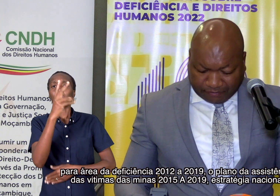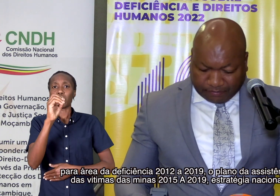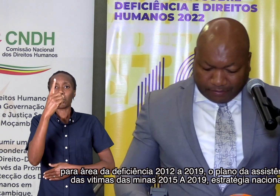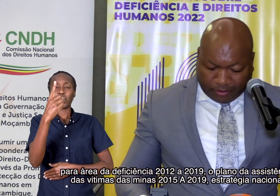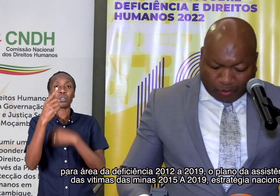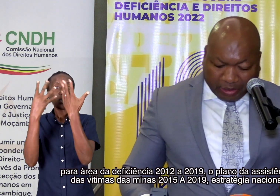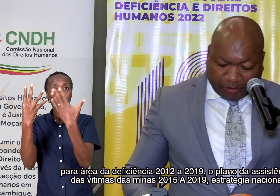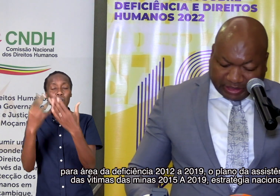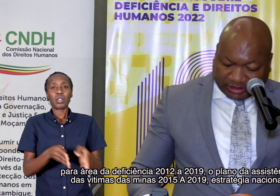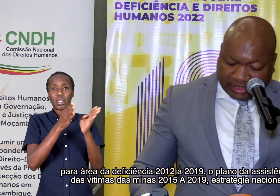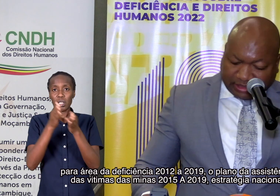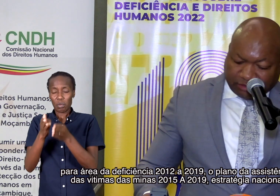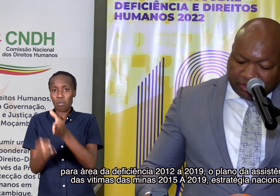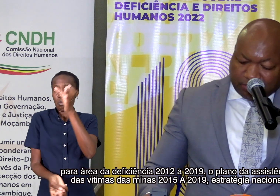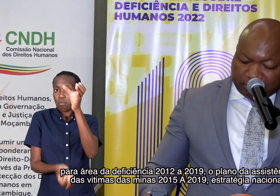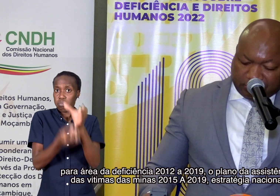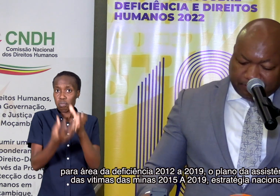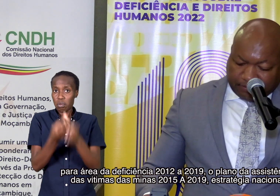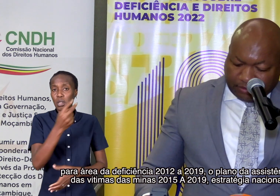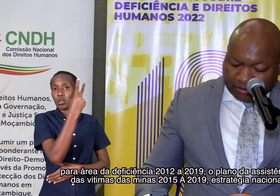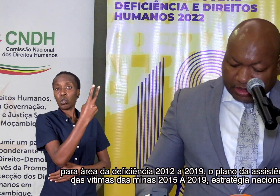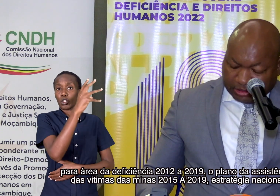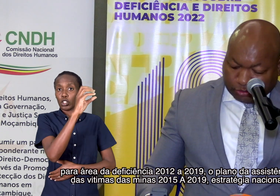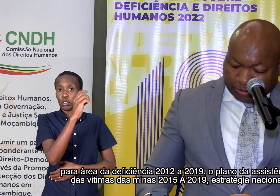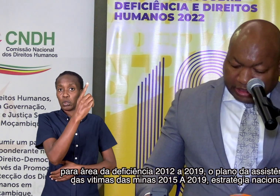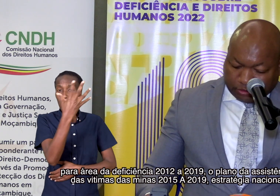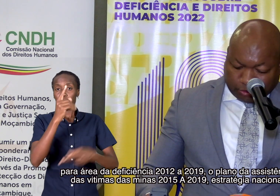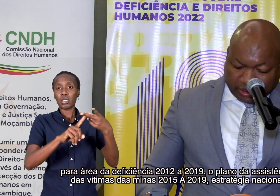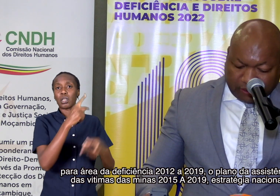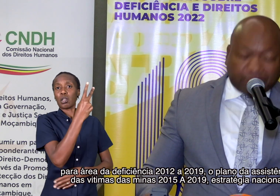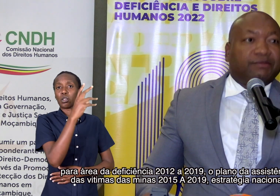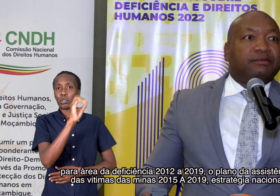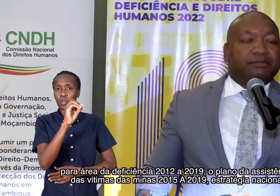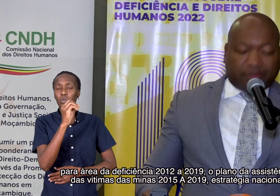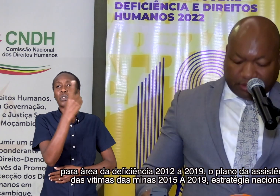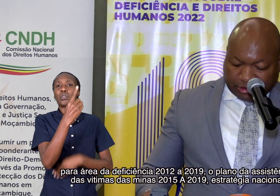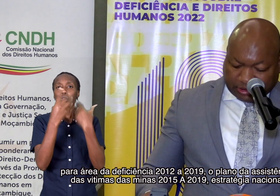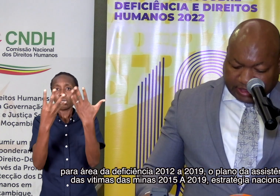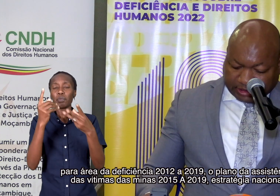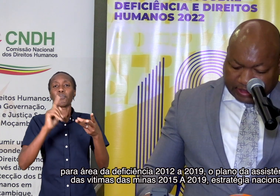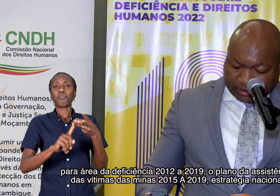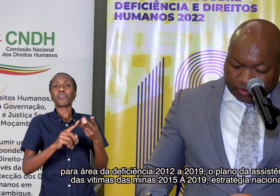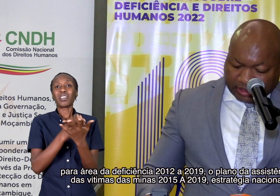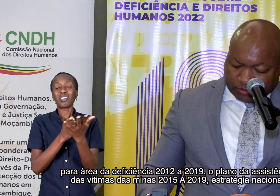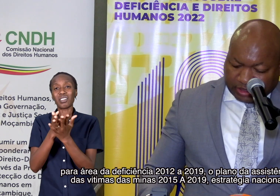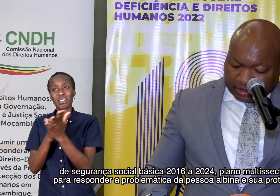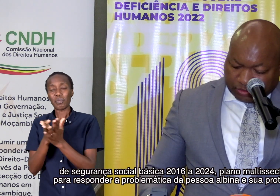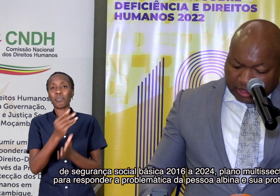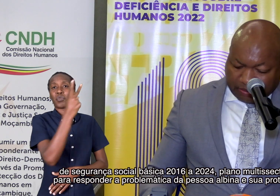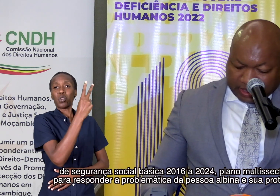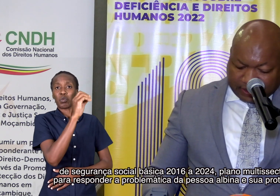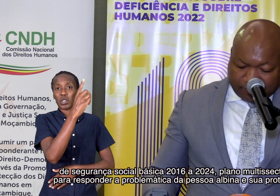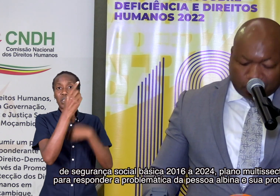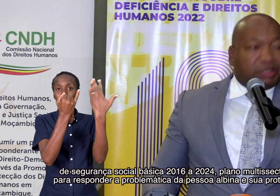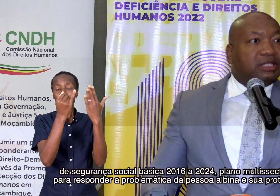2012-2019, o Plano para a Assistência das Vítimas de Minas 2015-2019, Estratégia Nacional de Segurança